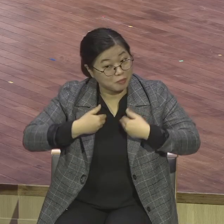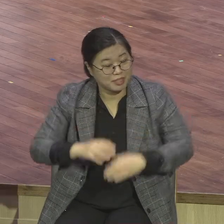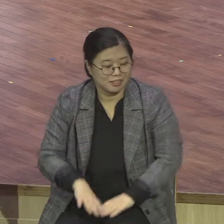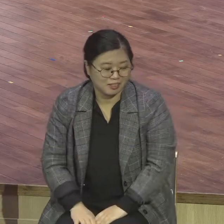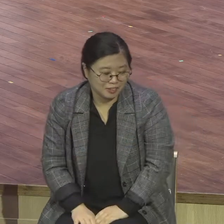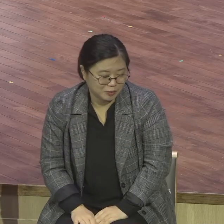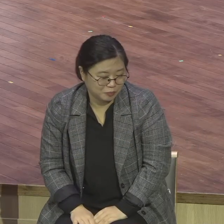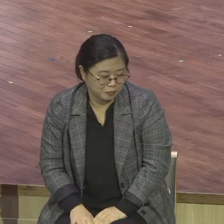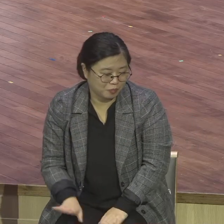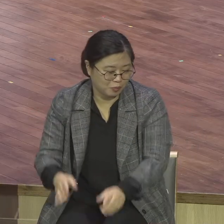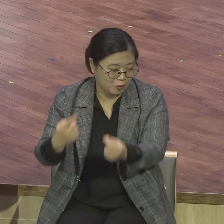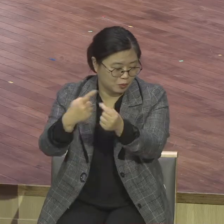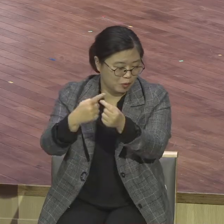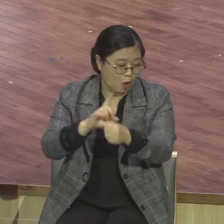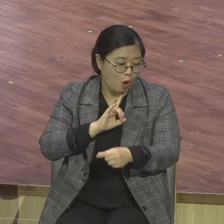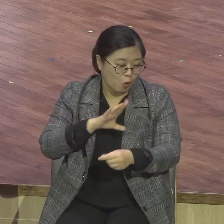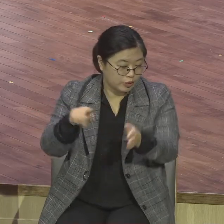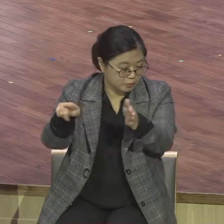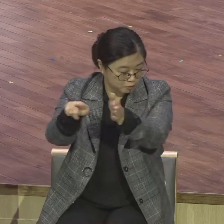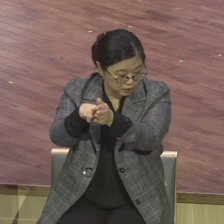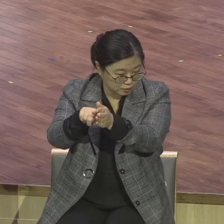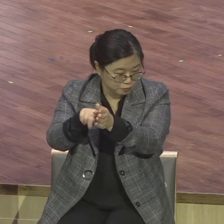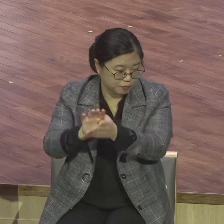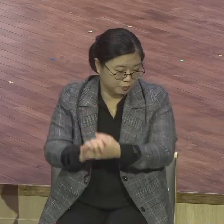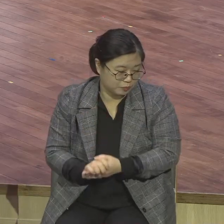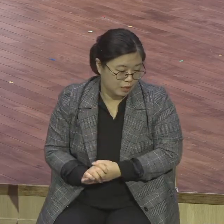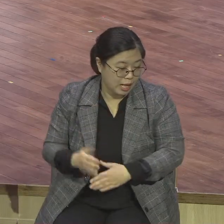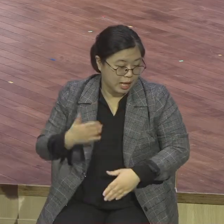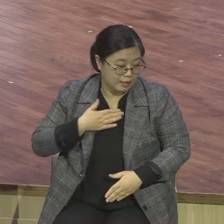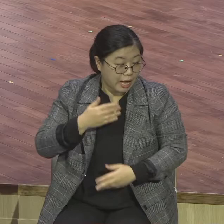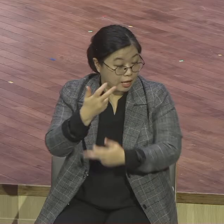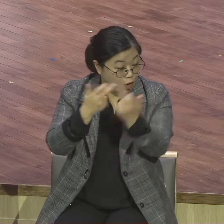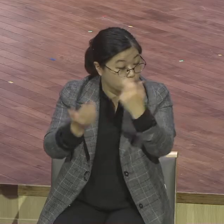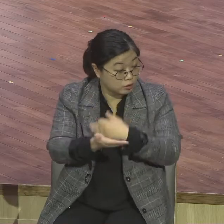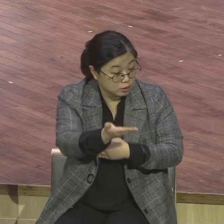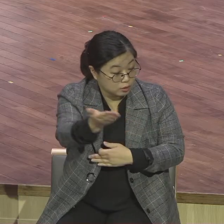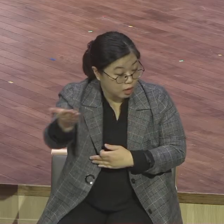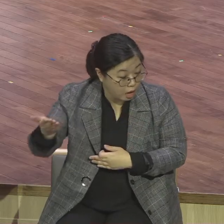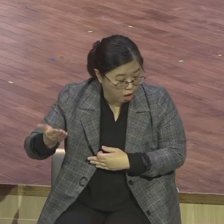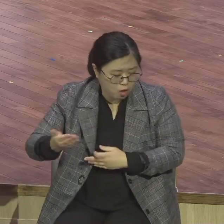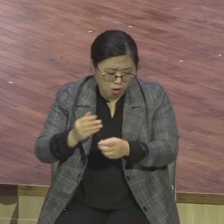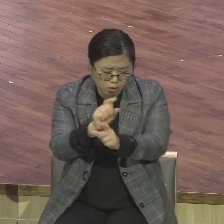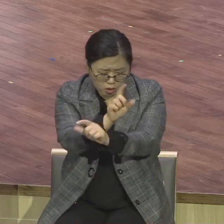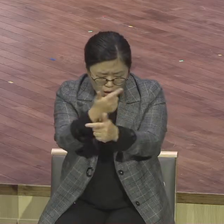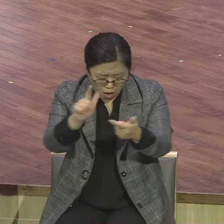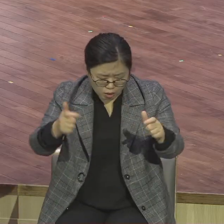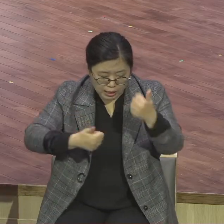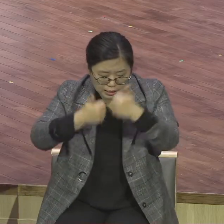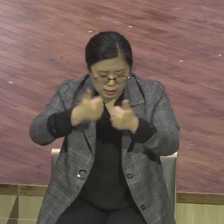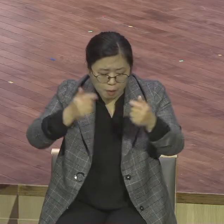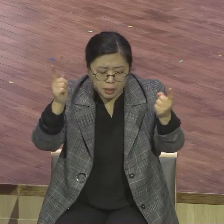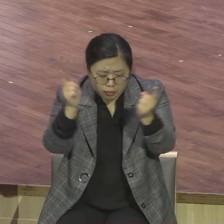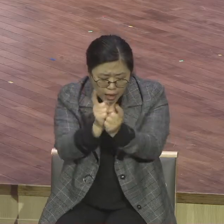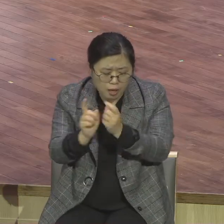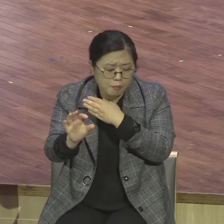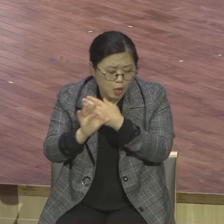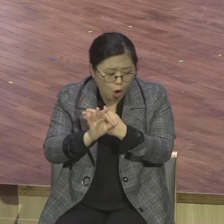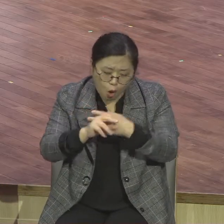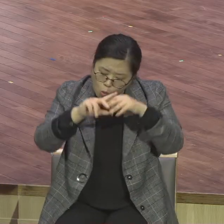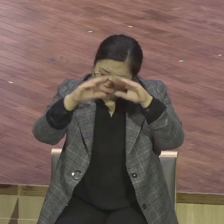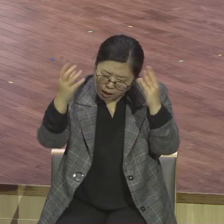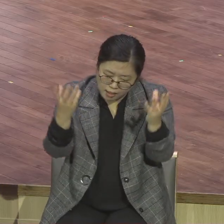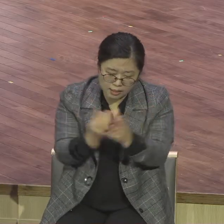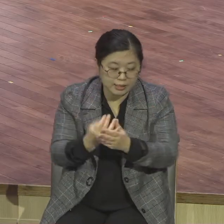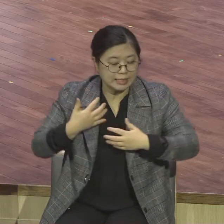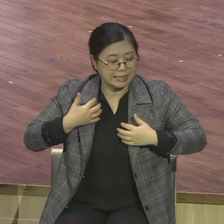2절로 4절을 봅니다. 내가 내 형제들아 내가 너희가 여러 가지 시험을 당하거든